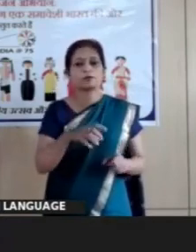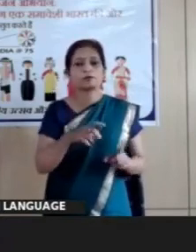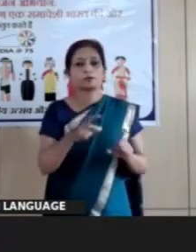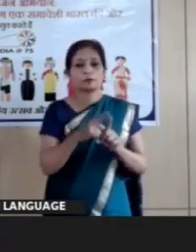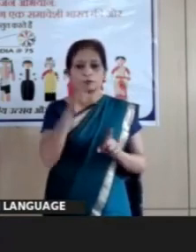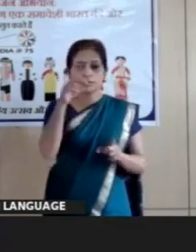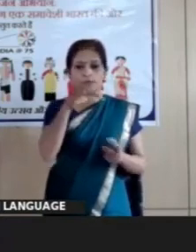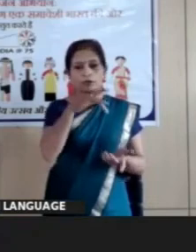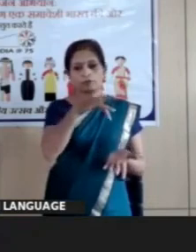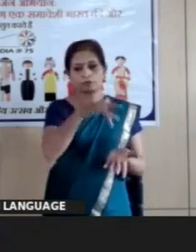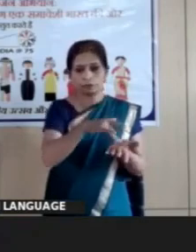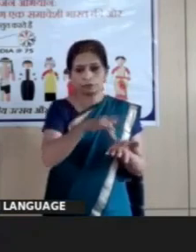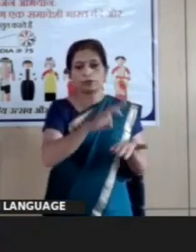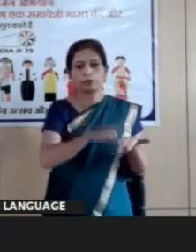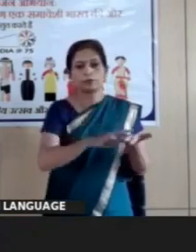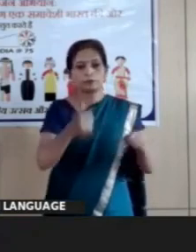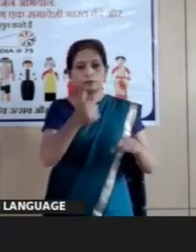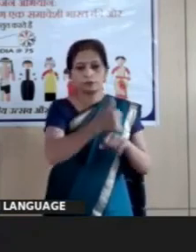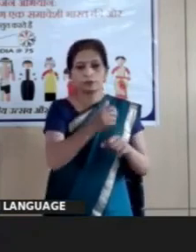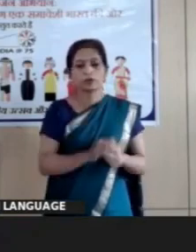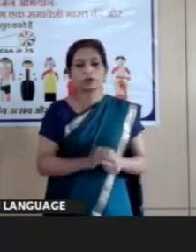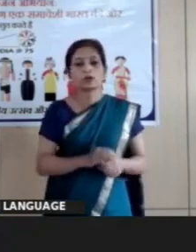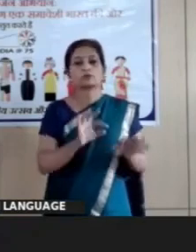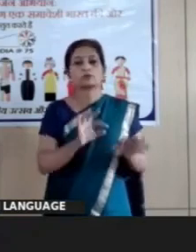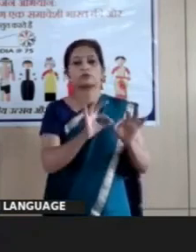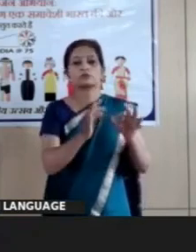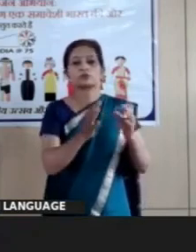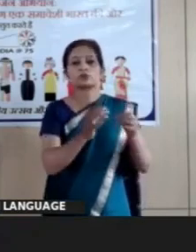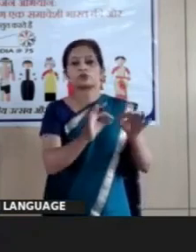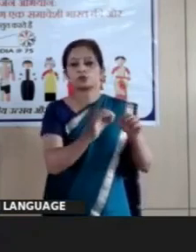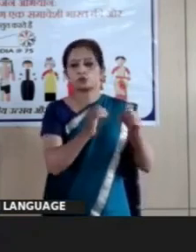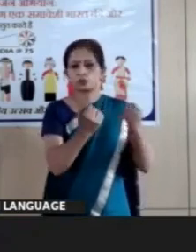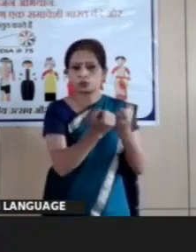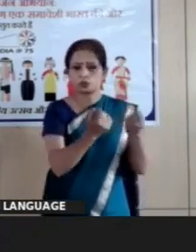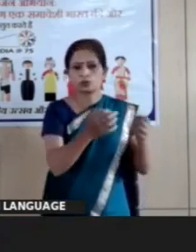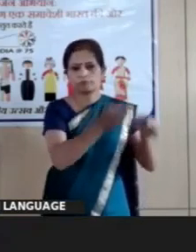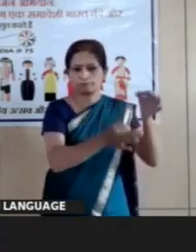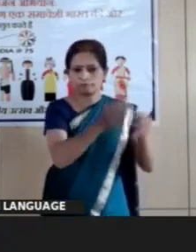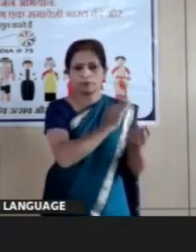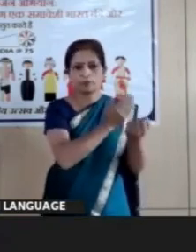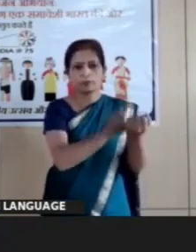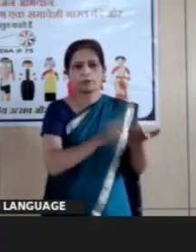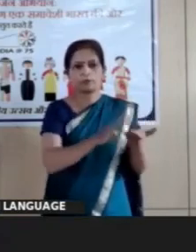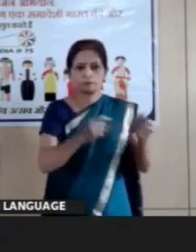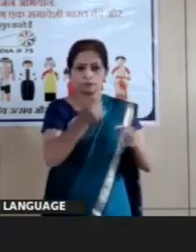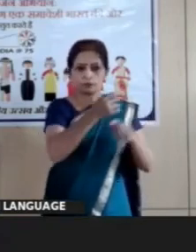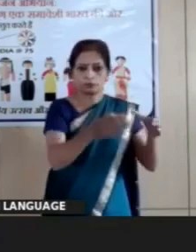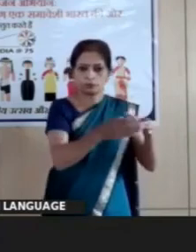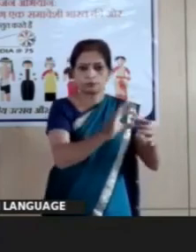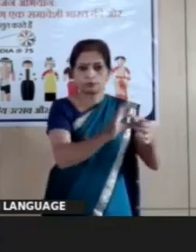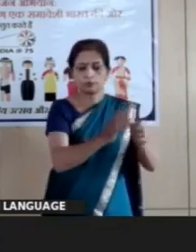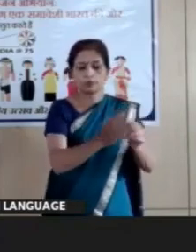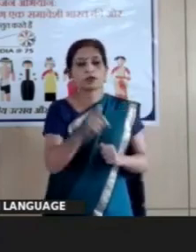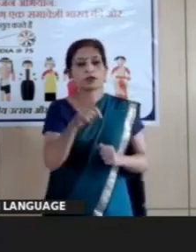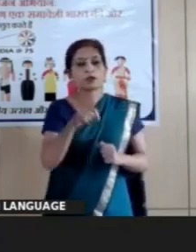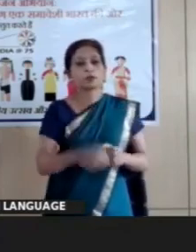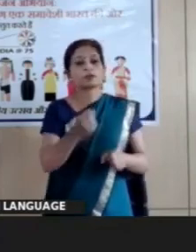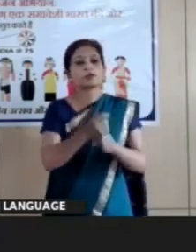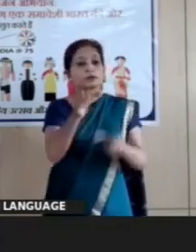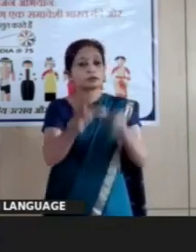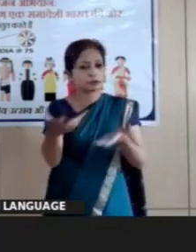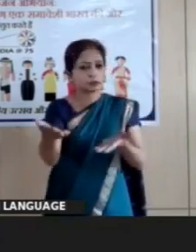मंत्री सामाजिक न्याय और अधिकारिता मंत्रालय को अपने आशीर्वचन के लिए आभार व्यक्त करती हूँ। हमारे सम्माननीय